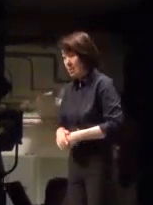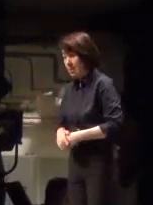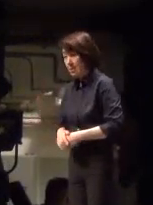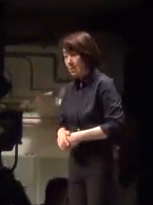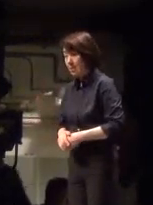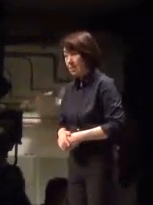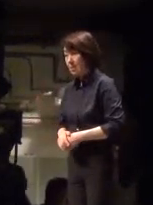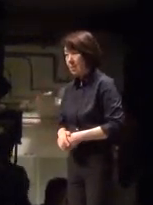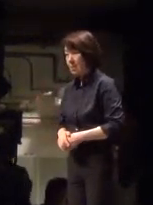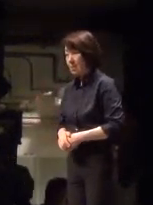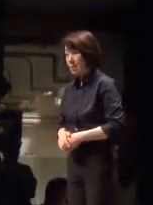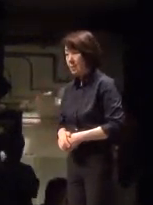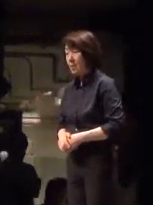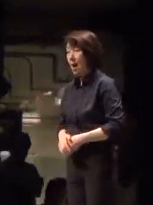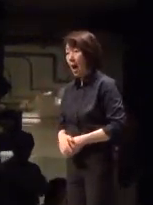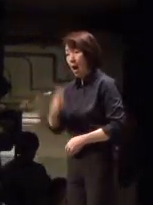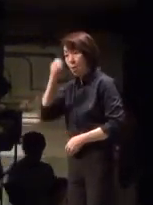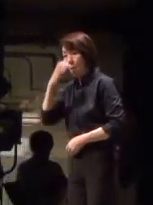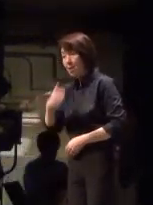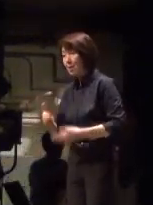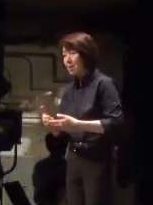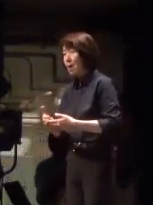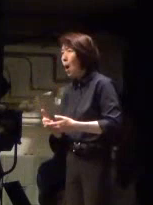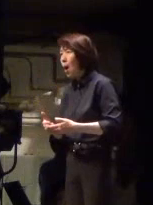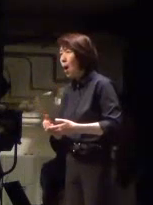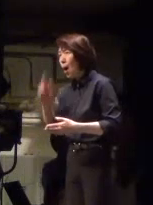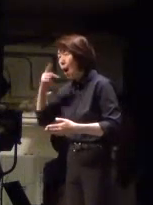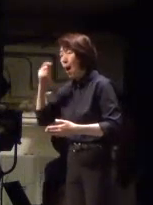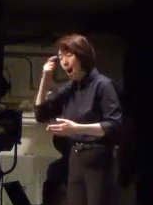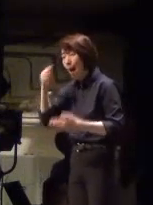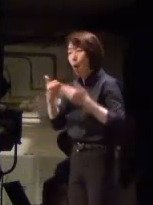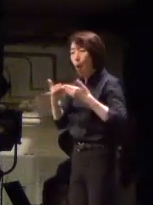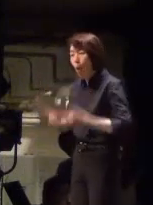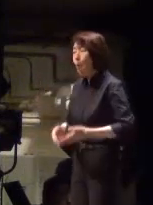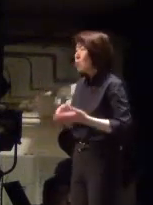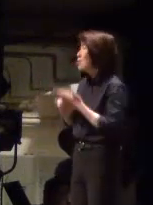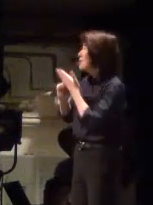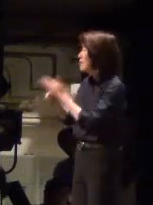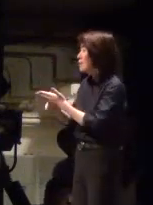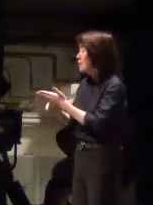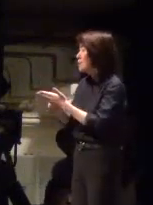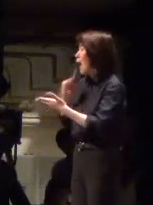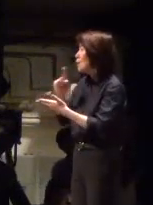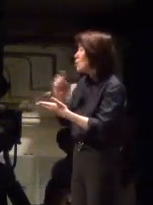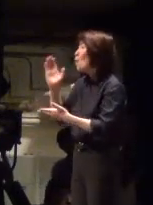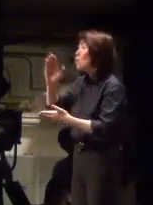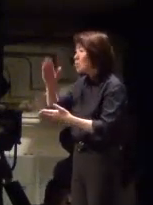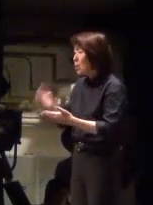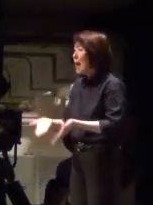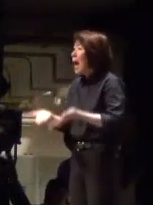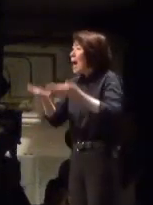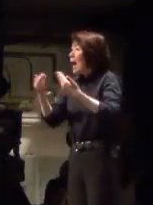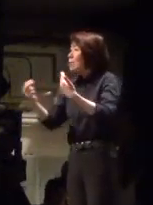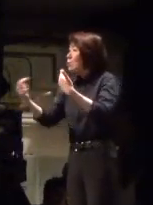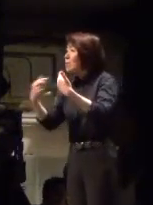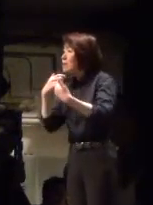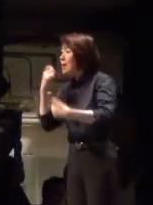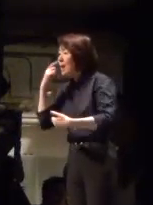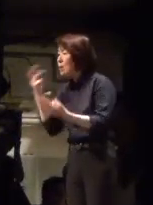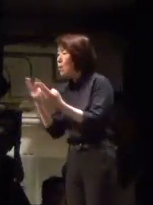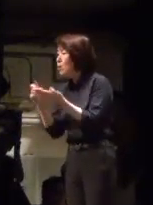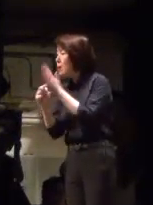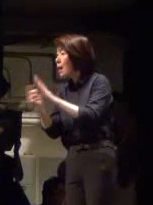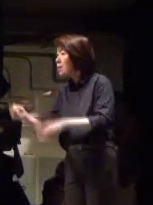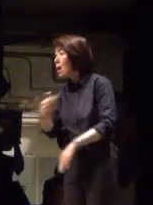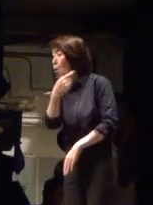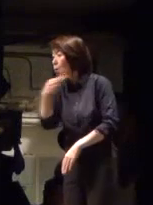り、ごめんなさい、重く申告する道理はないですね。できる限り軽く見せたいと言って弾き出した数字が